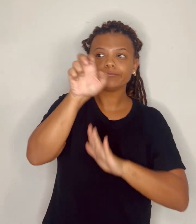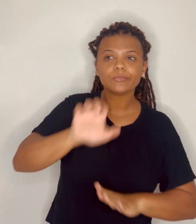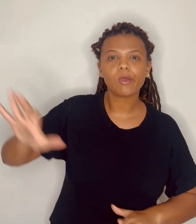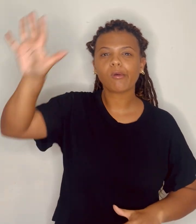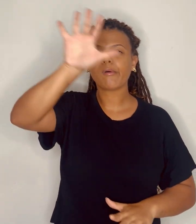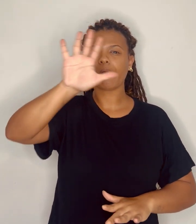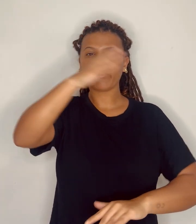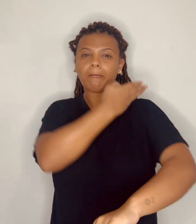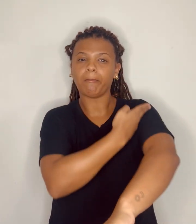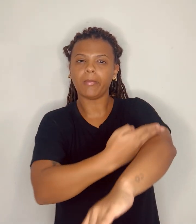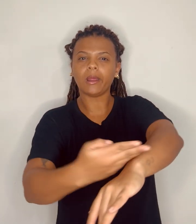eurocêntrica, americana,